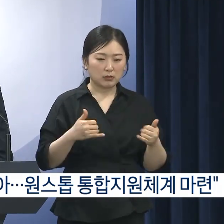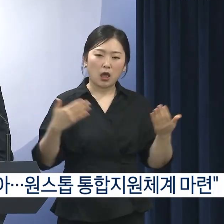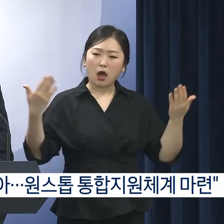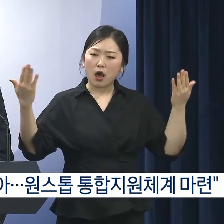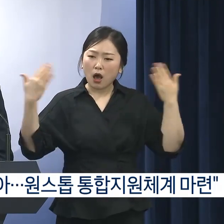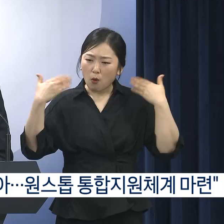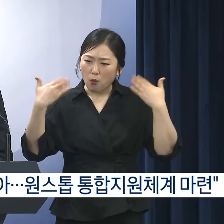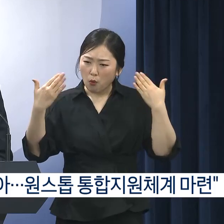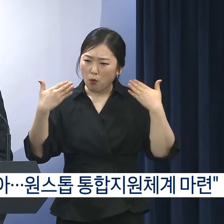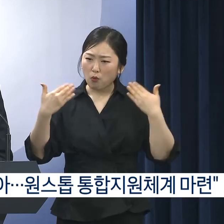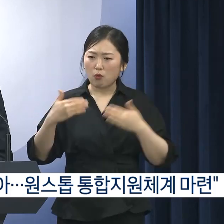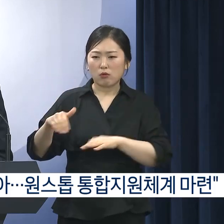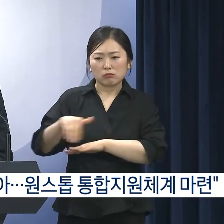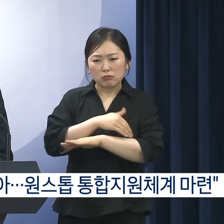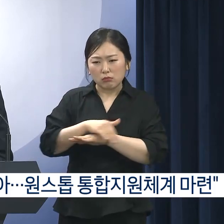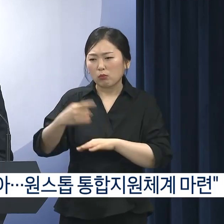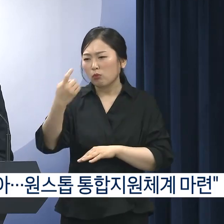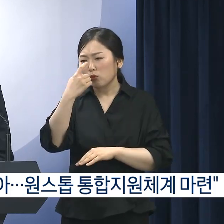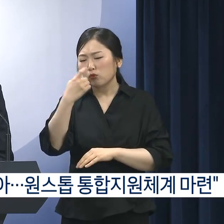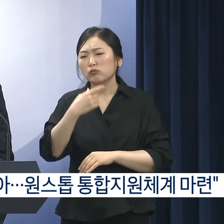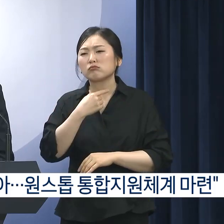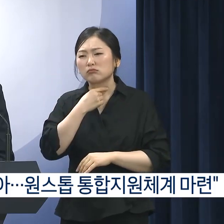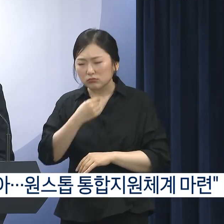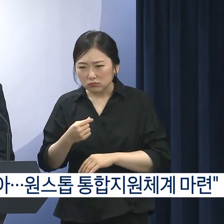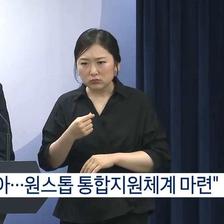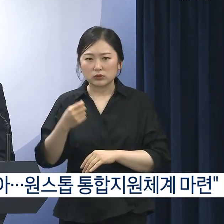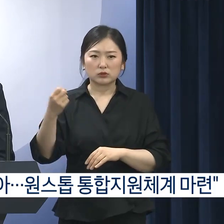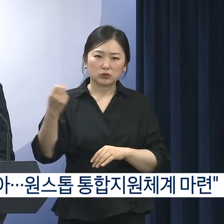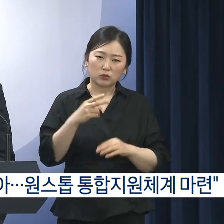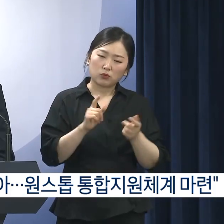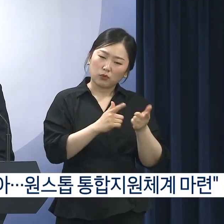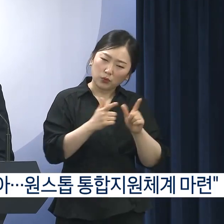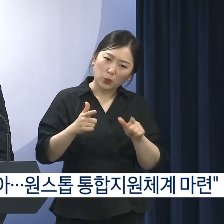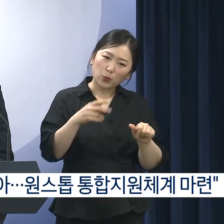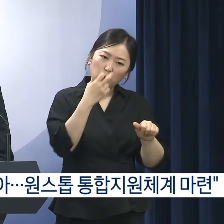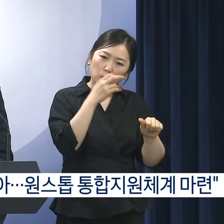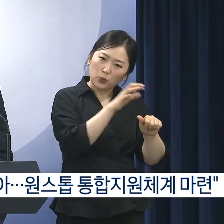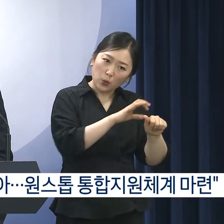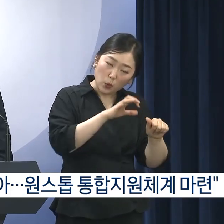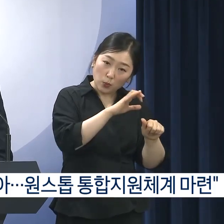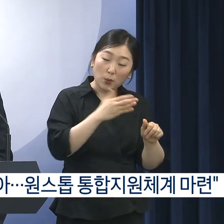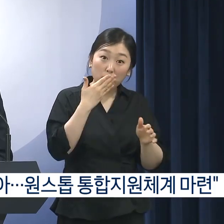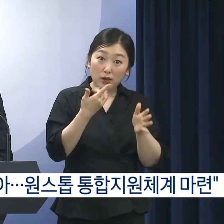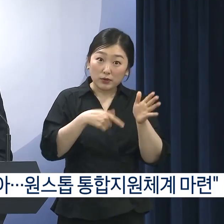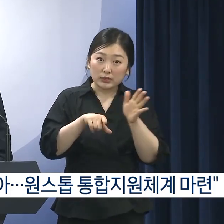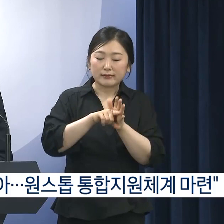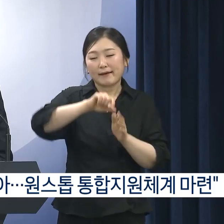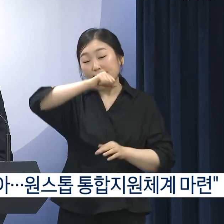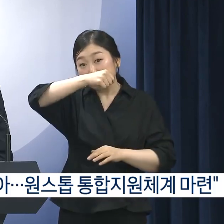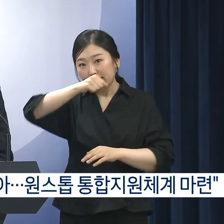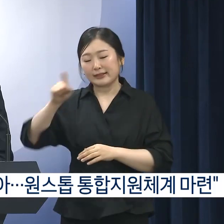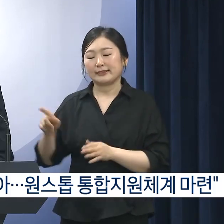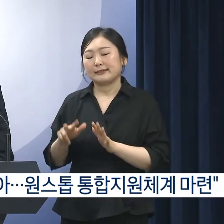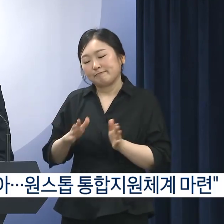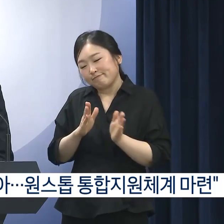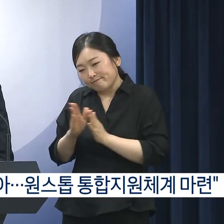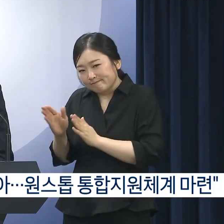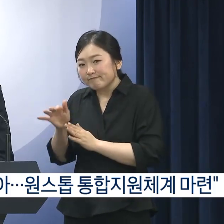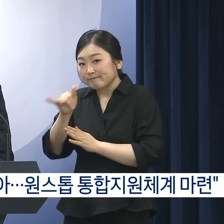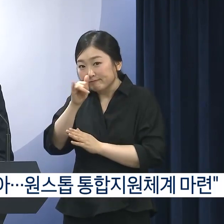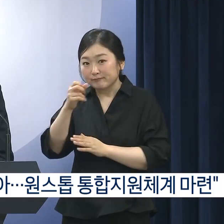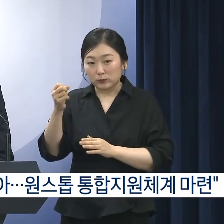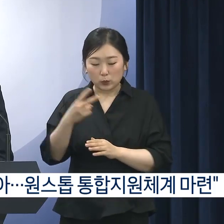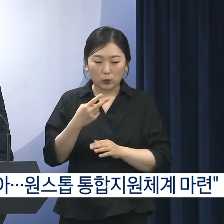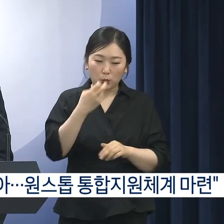자기 돌봄비를 저희가 예산을 지금 기재부하고 협의 중에 있다는 말씀드립니다. 그리고 서비스 같은 경우도 돌봄 심리